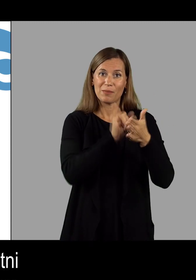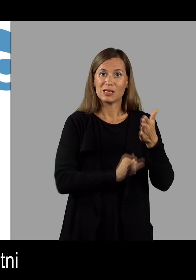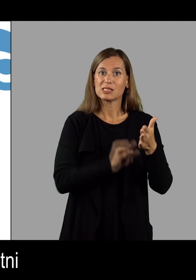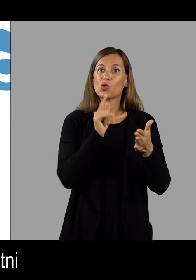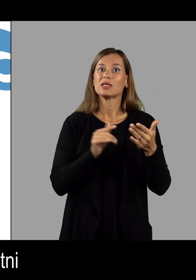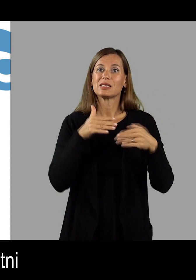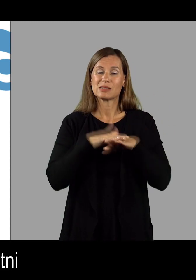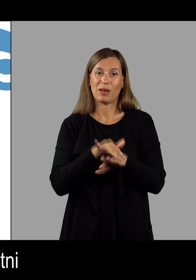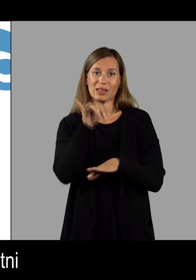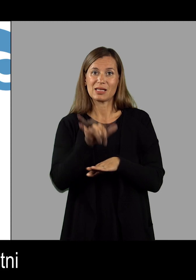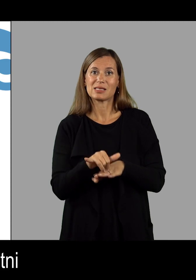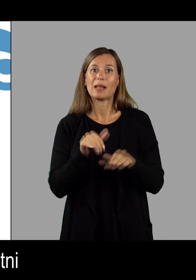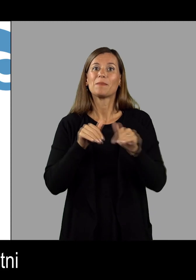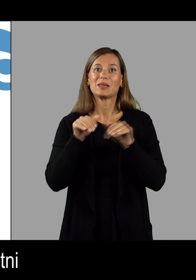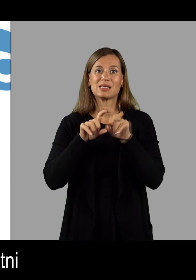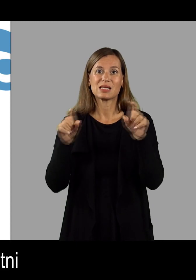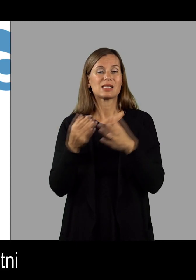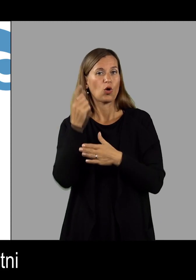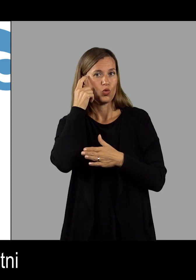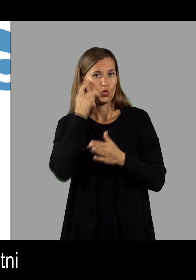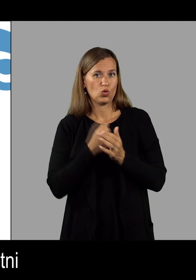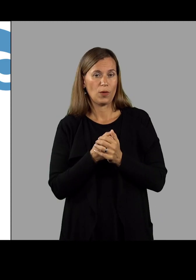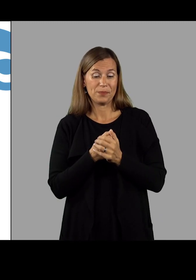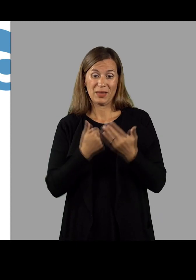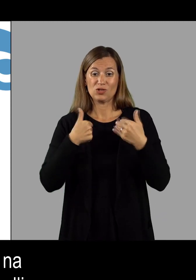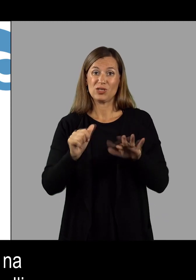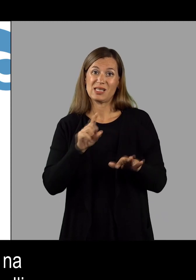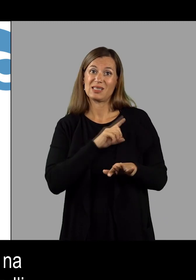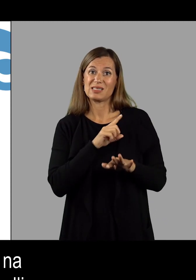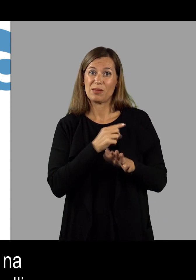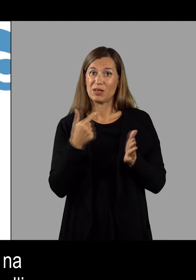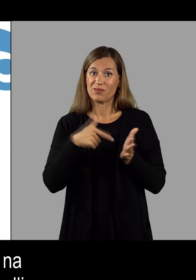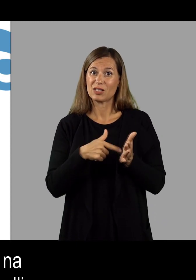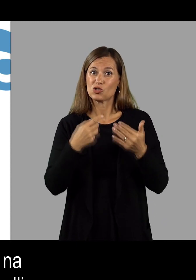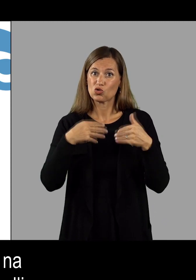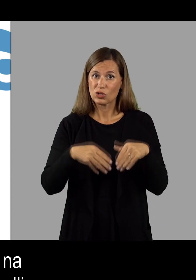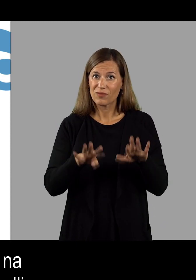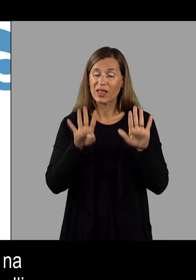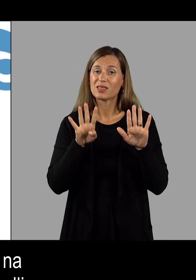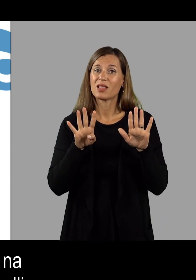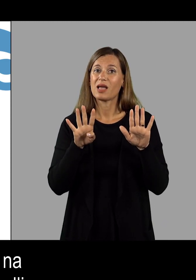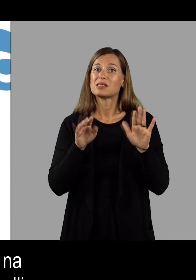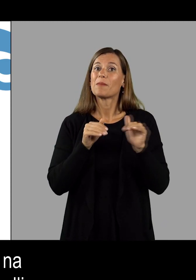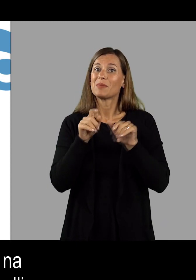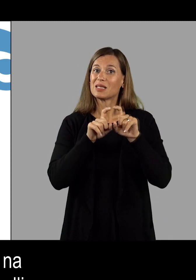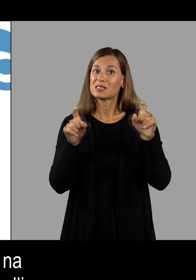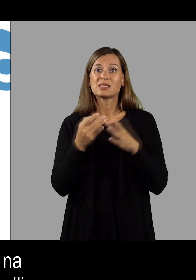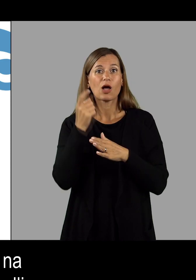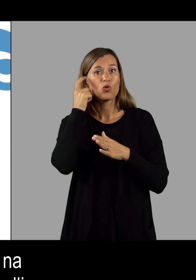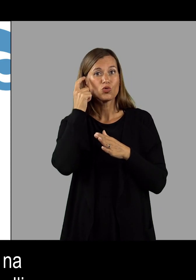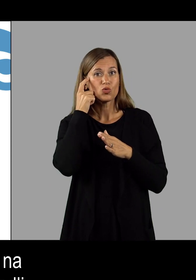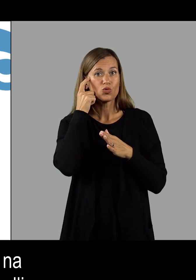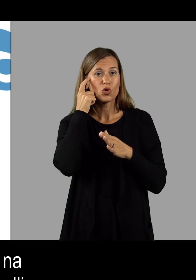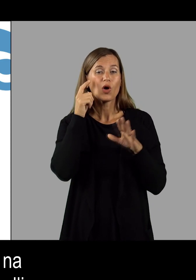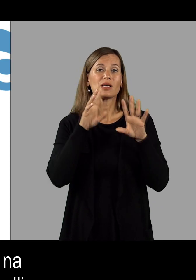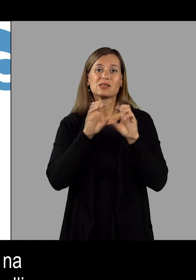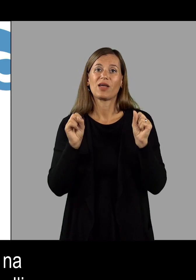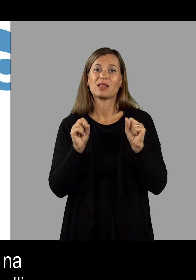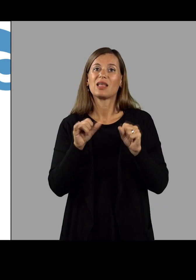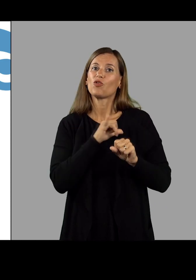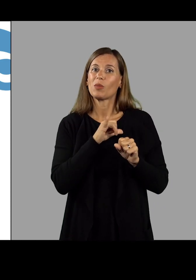kratko bi še enkrat povzela časovnico javnega razpisa. Torej 29. novembra 2019 je